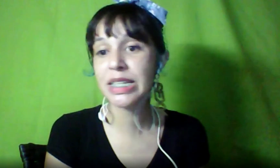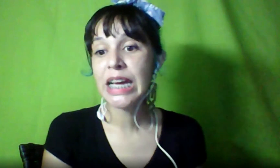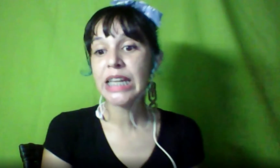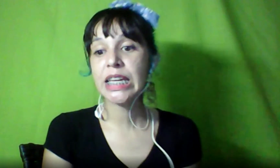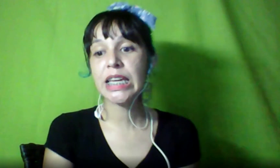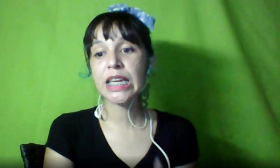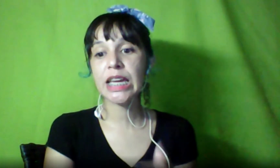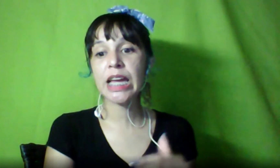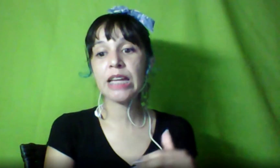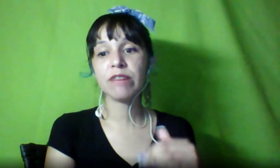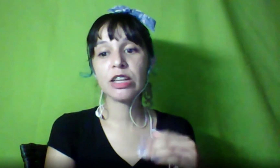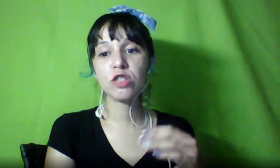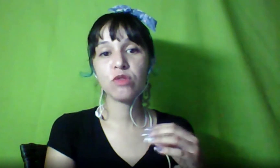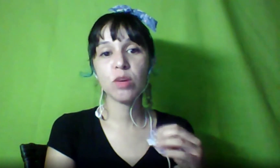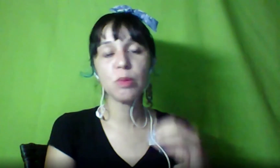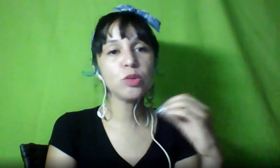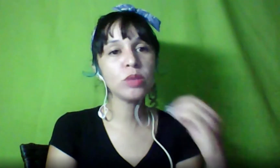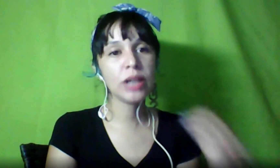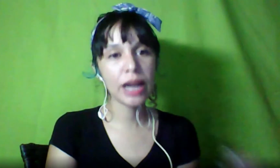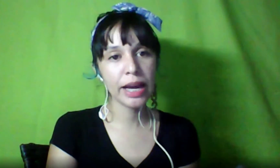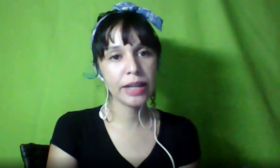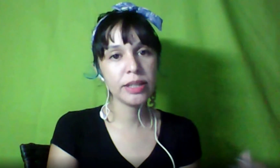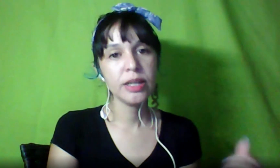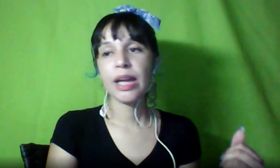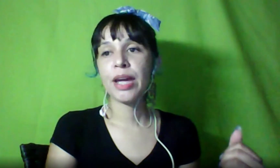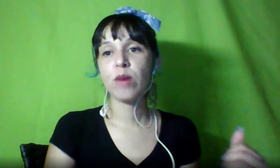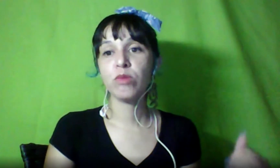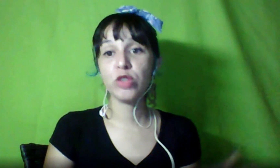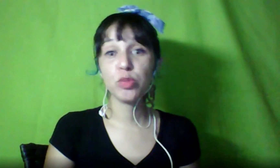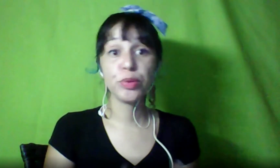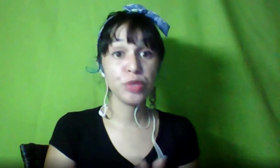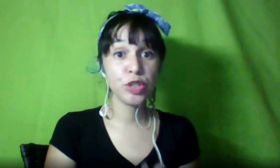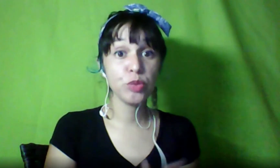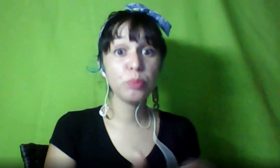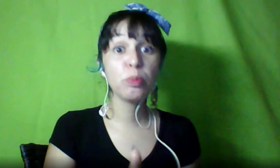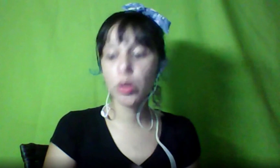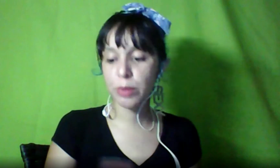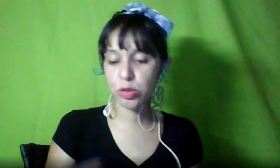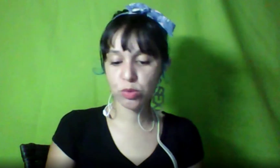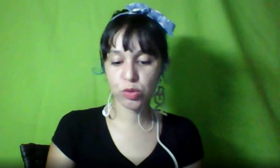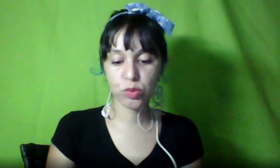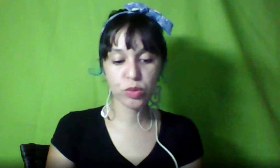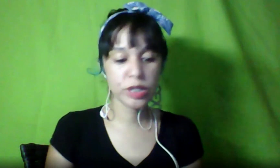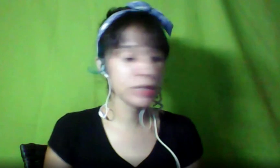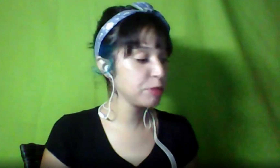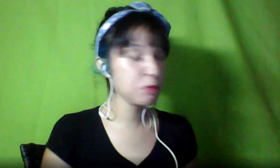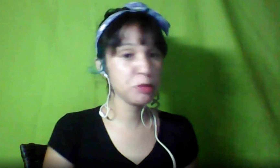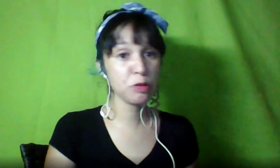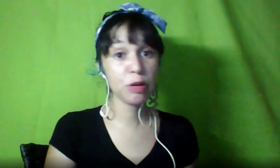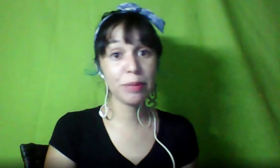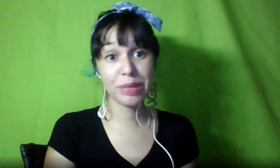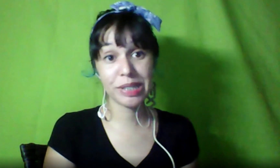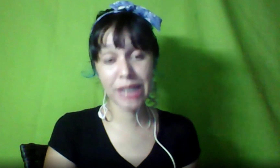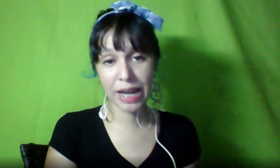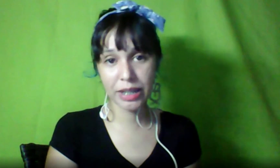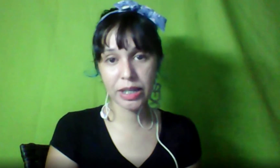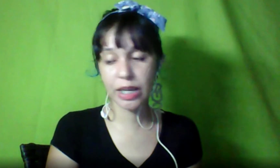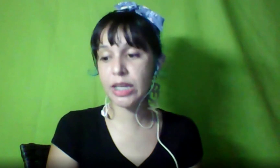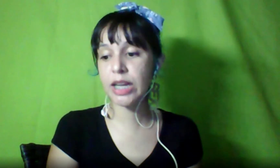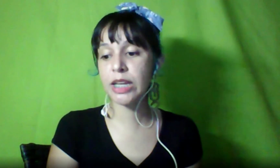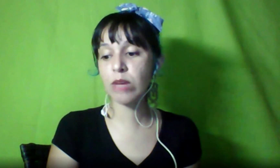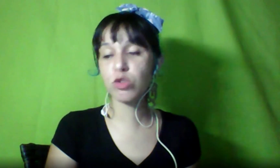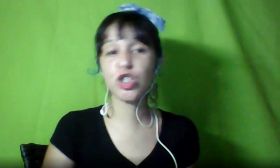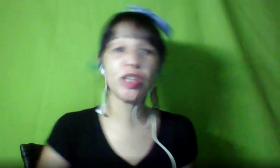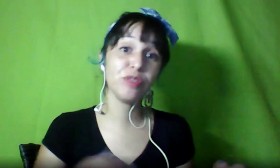Libras, que ele fala de forma muito clara, um vídeo produzido por pessoas surdas, principalmente pelo Gabriel Isaac, né,